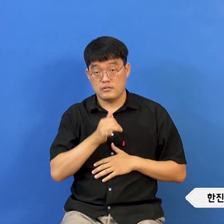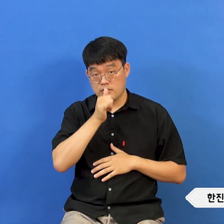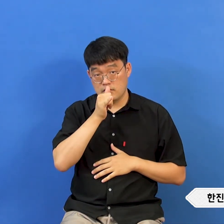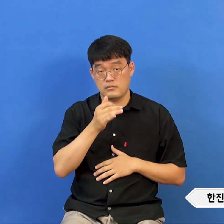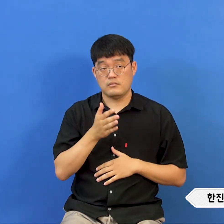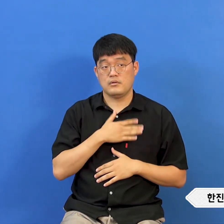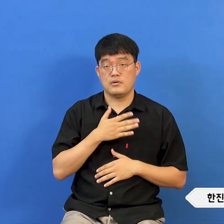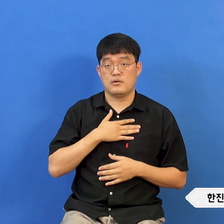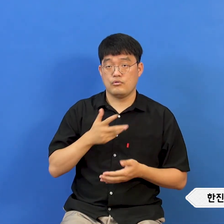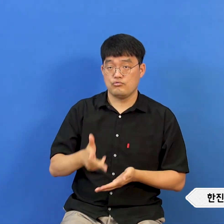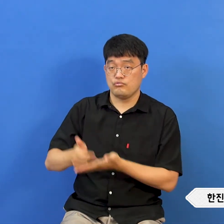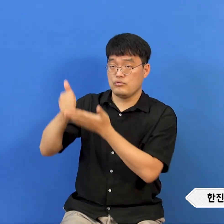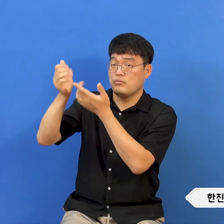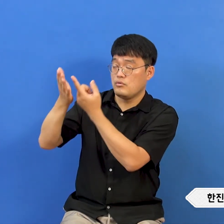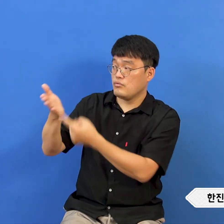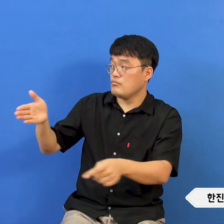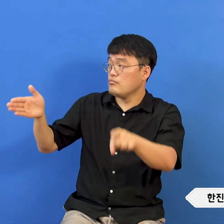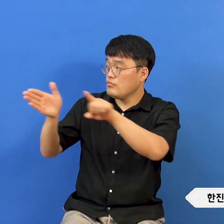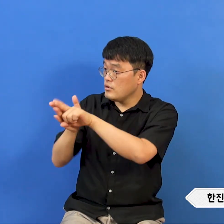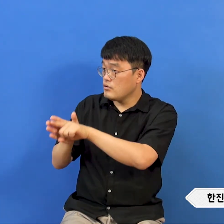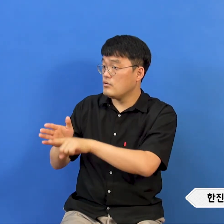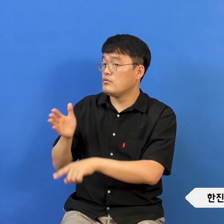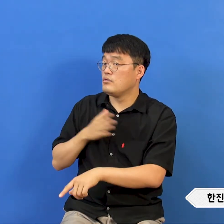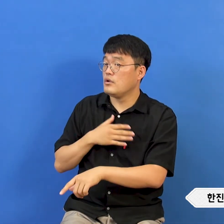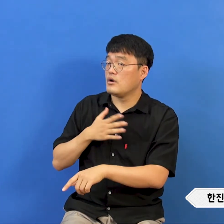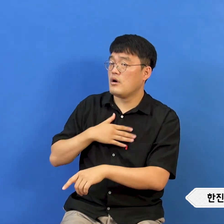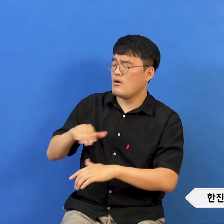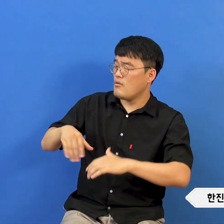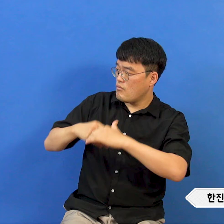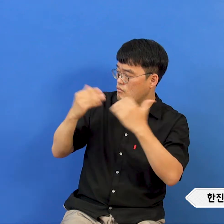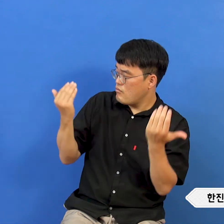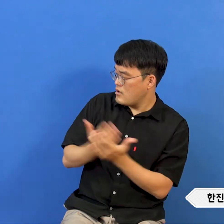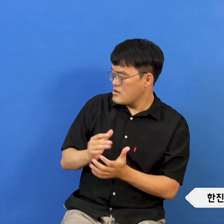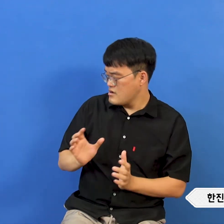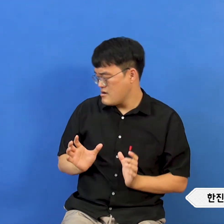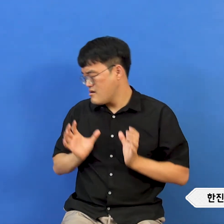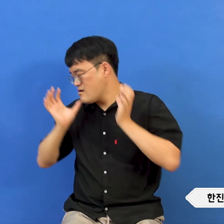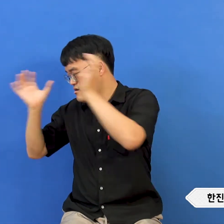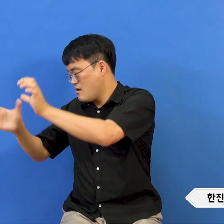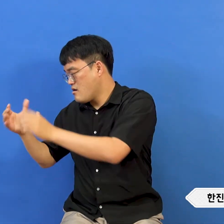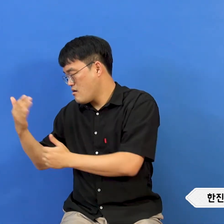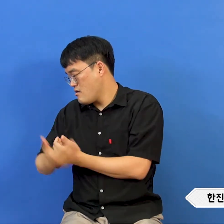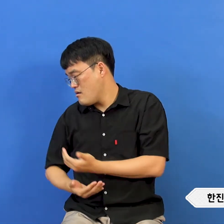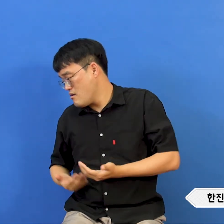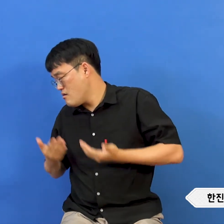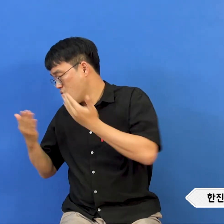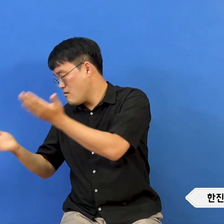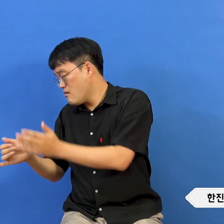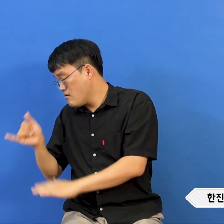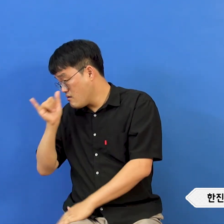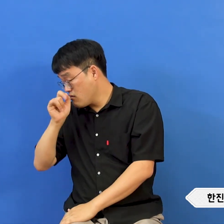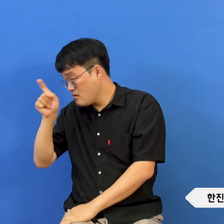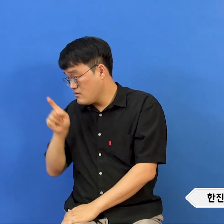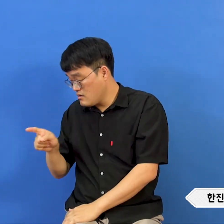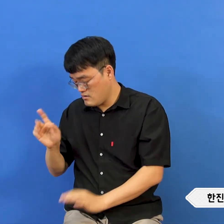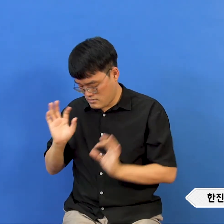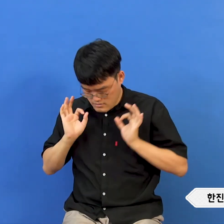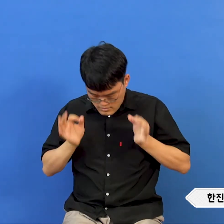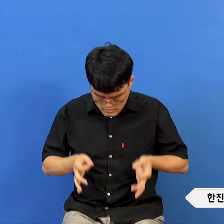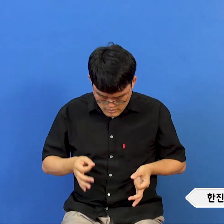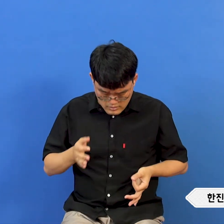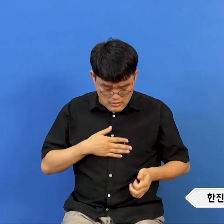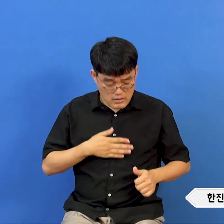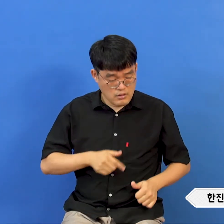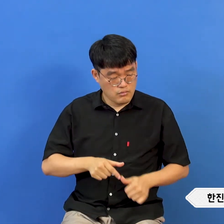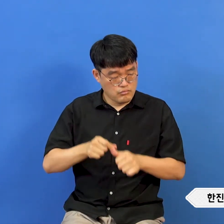위해서 길바닥에 앉을 정도가 되어야 그게 진짜 믿음이라고 한다면 나는 택도 없는데 그럼 나는 구원도 못